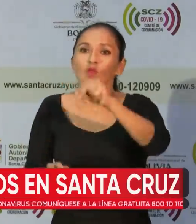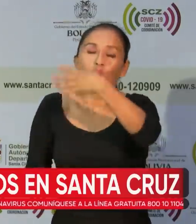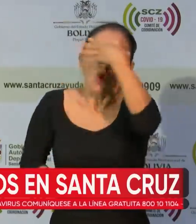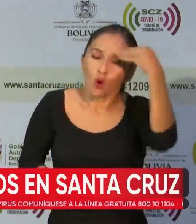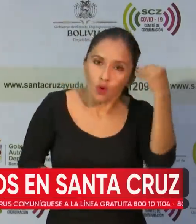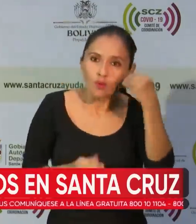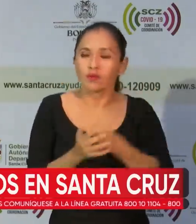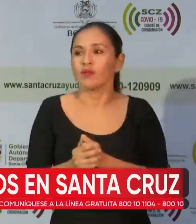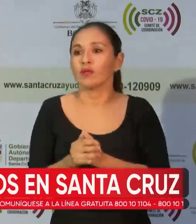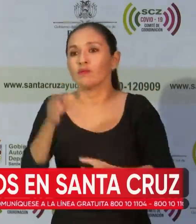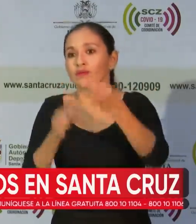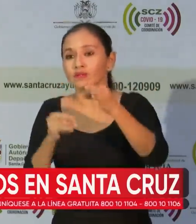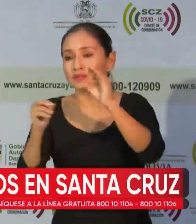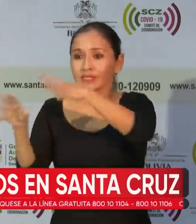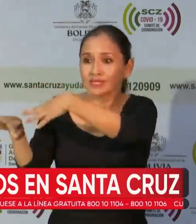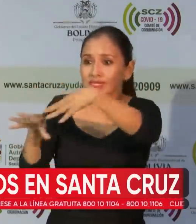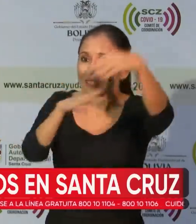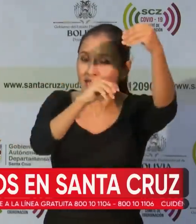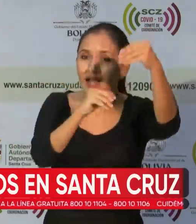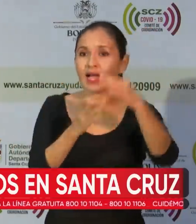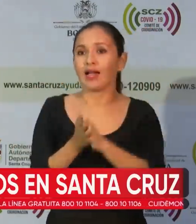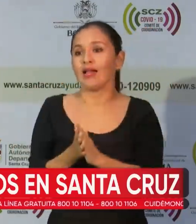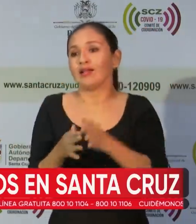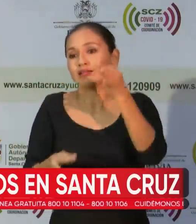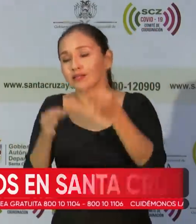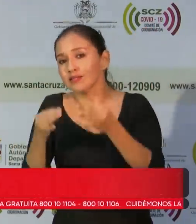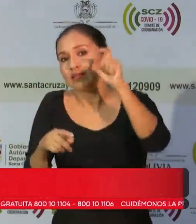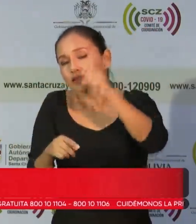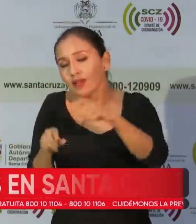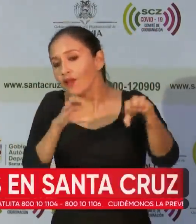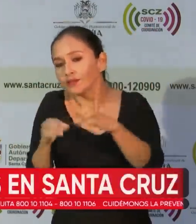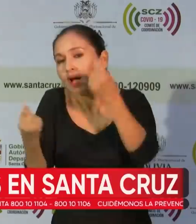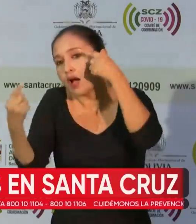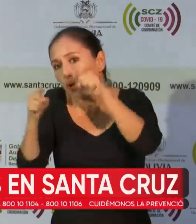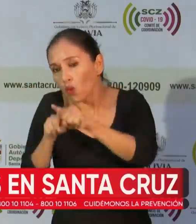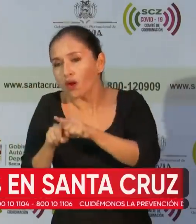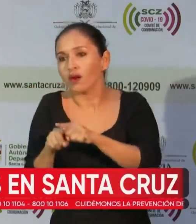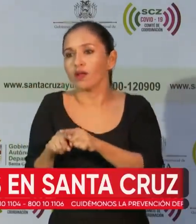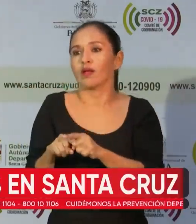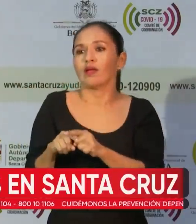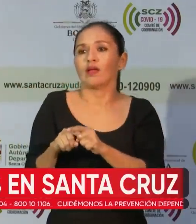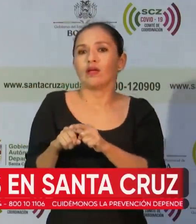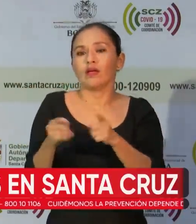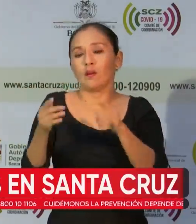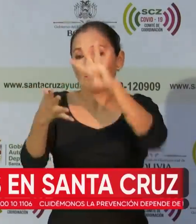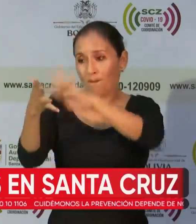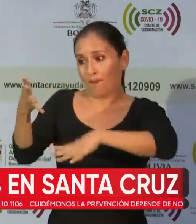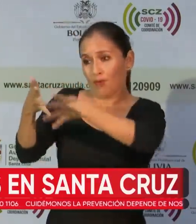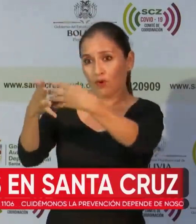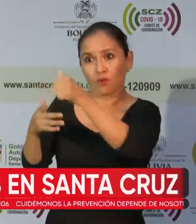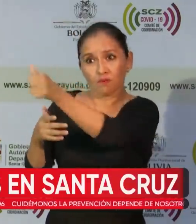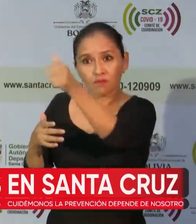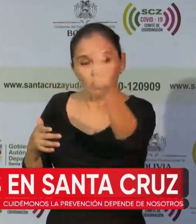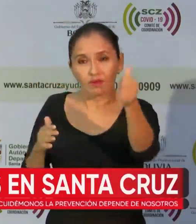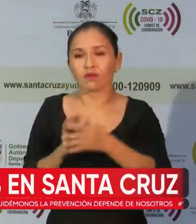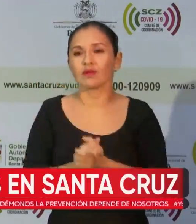por favor, que si van a salir en sus momentos que tenga que hacerlo de acuerdo a la programación de